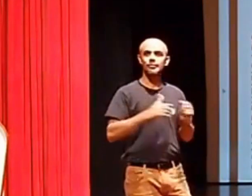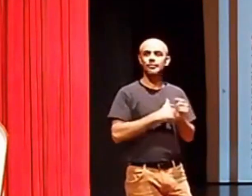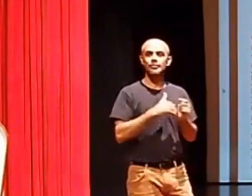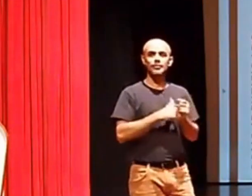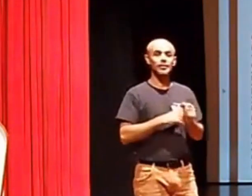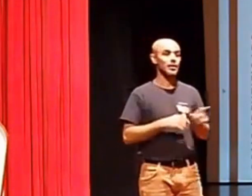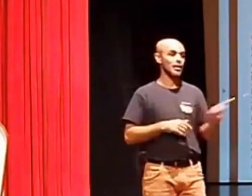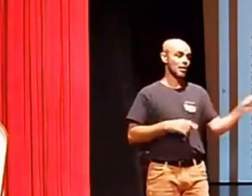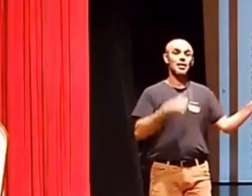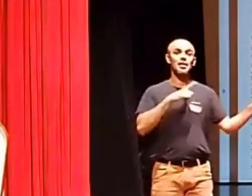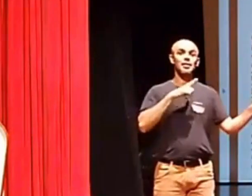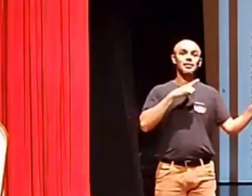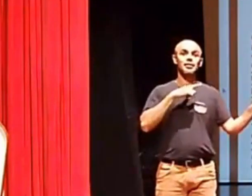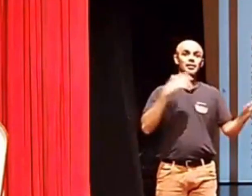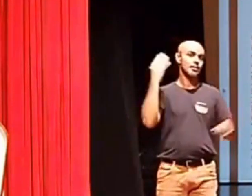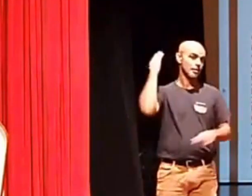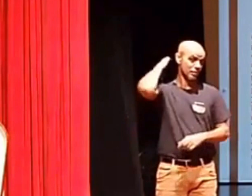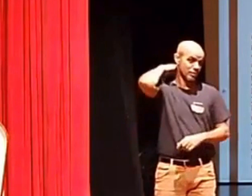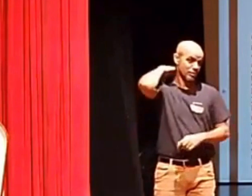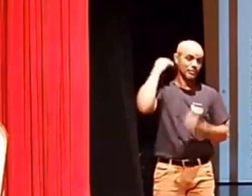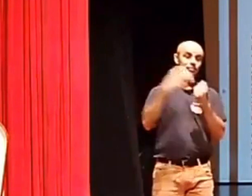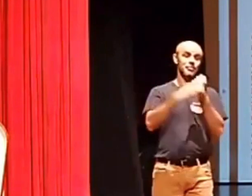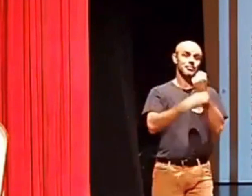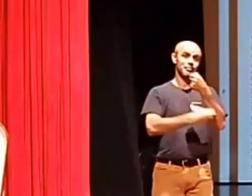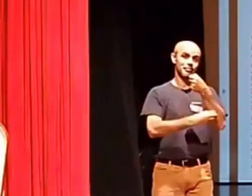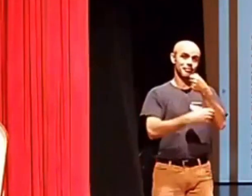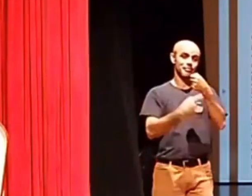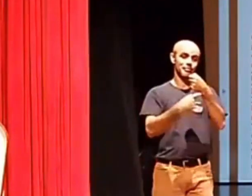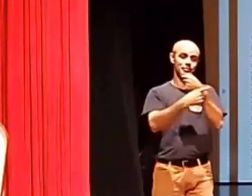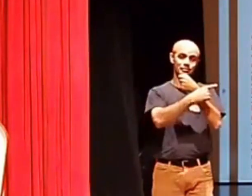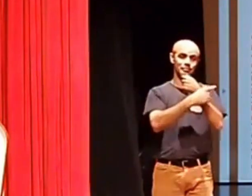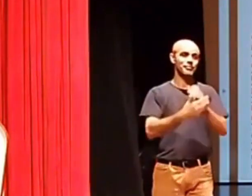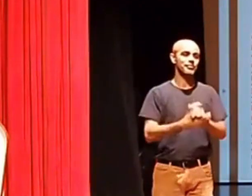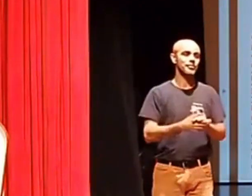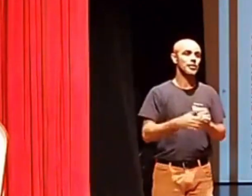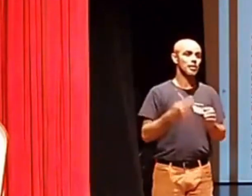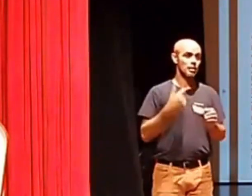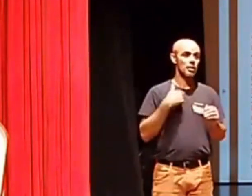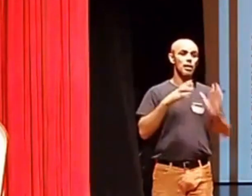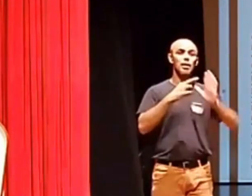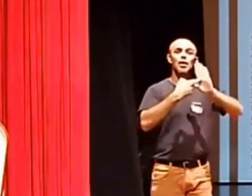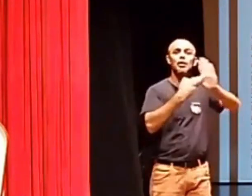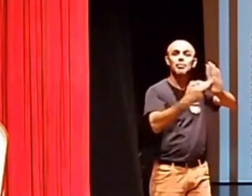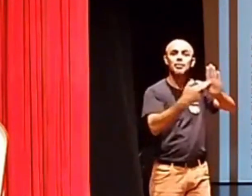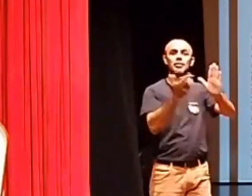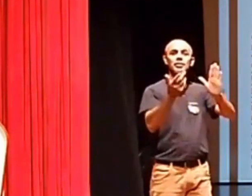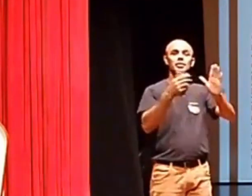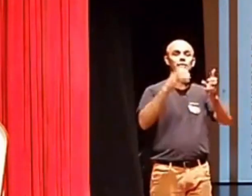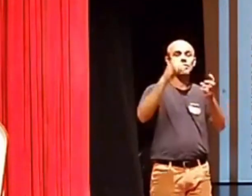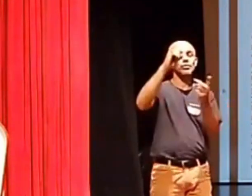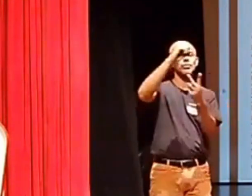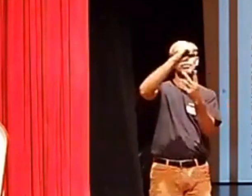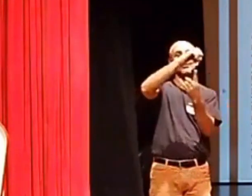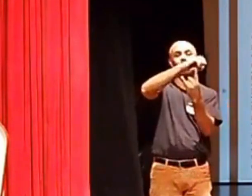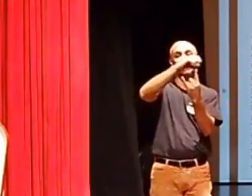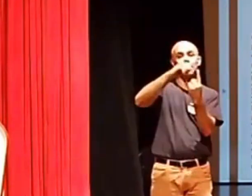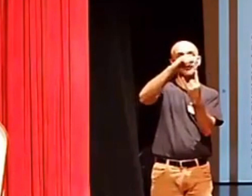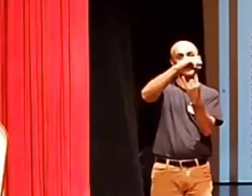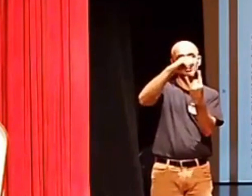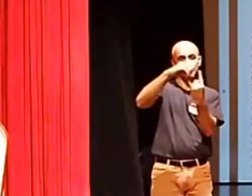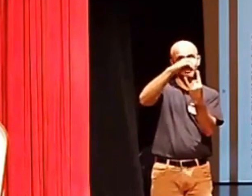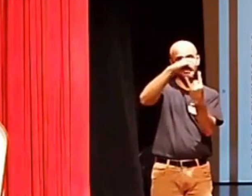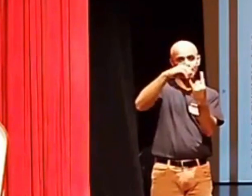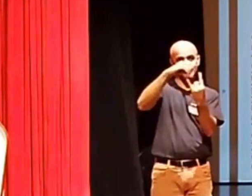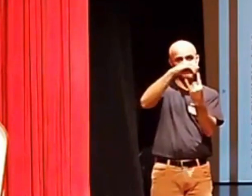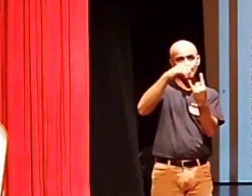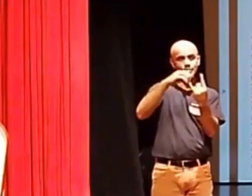Ela tem escoliose, tá? Então, a gente vai mostrar que ela veio representando a Fundação Fiocruz e a gente vai mostrar